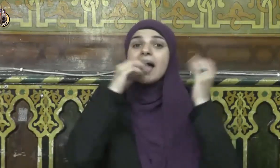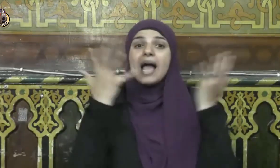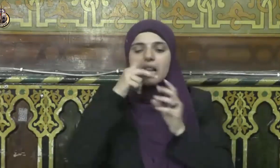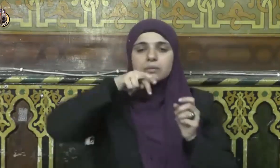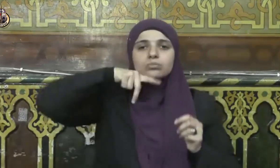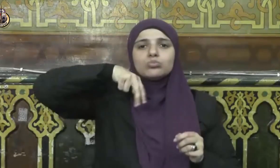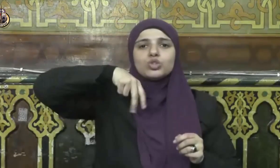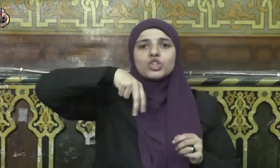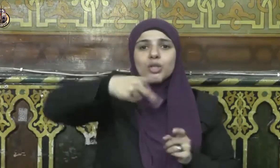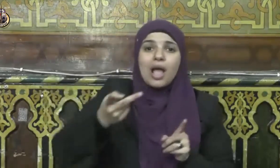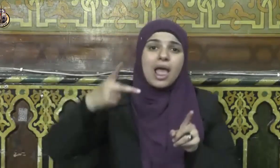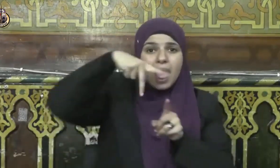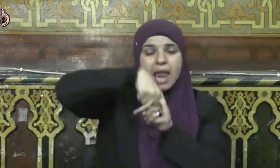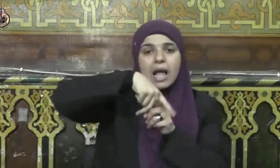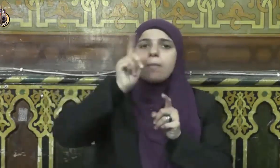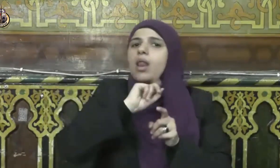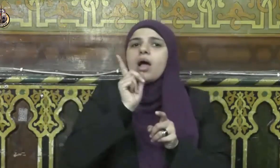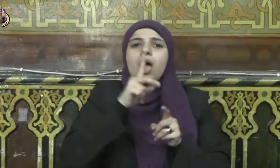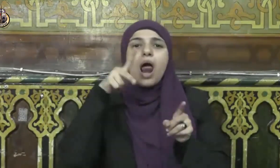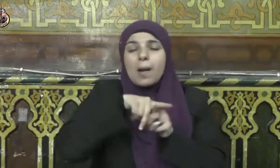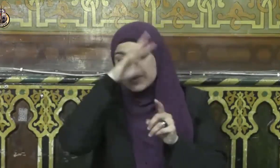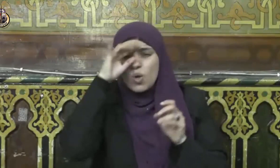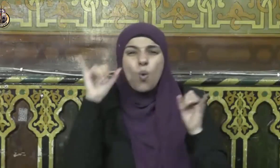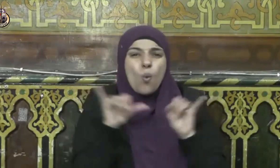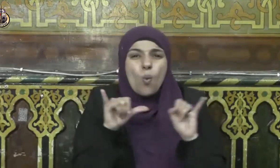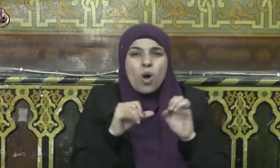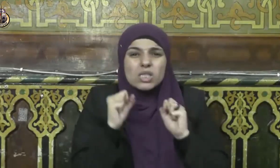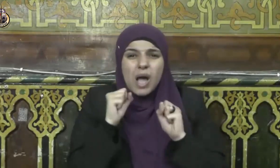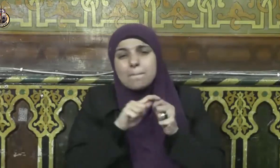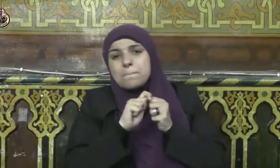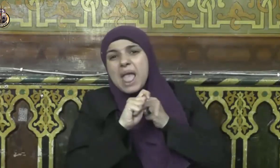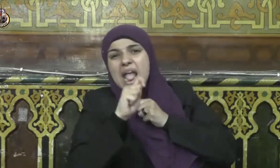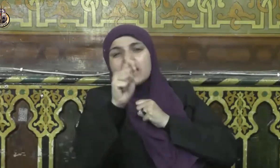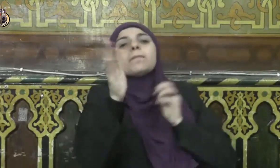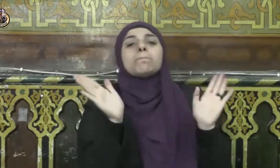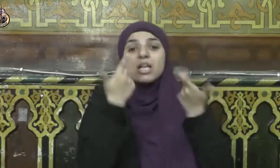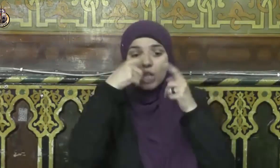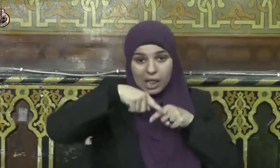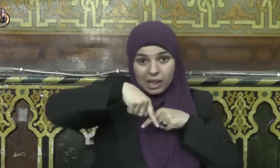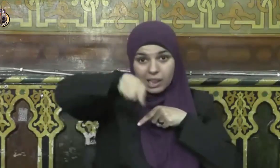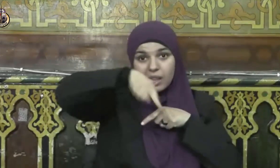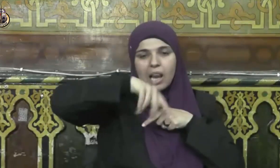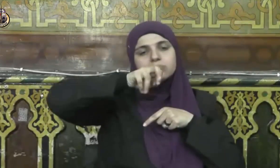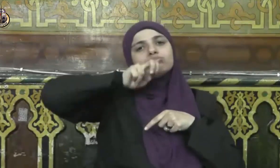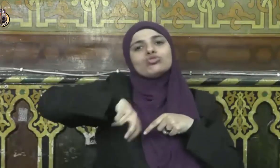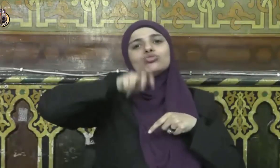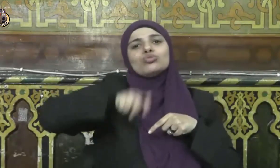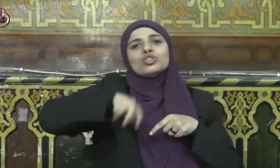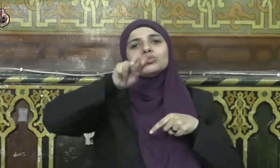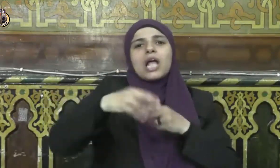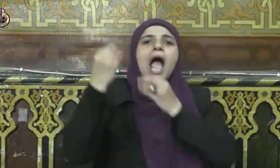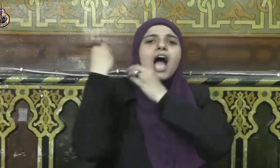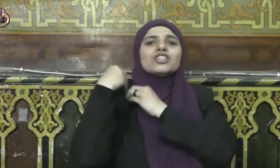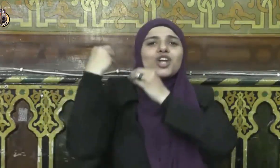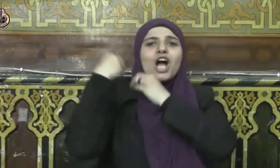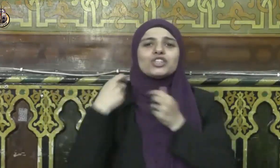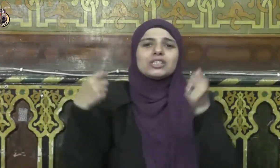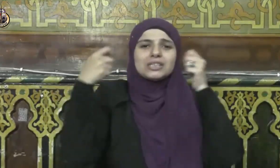ماشيا، فلا يركب إلا من عذر أو بعد مسافة. وكذلك من هديه